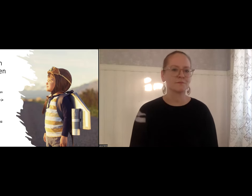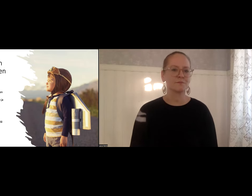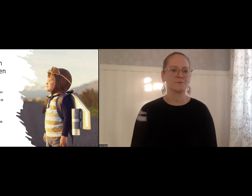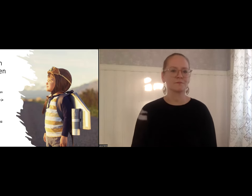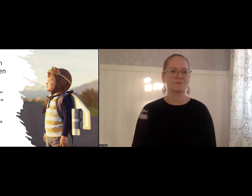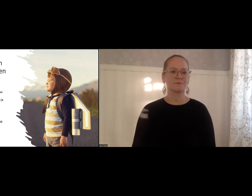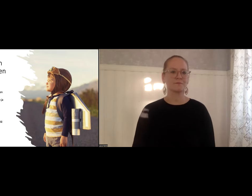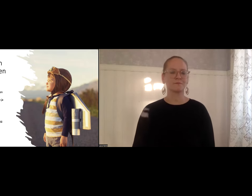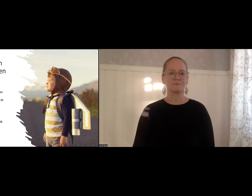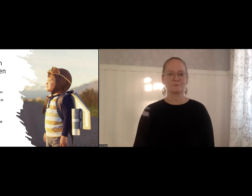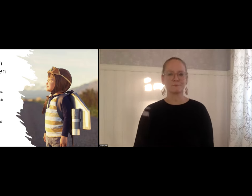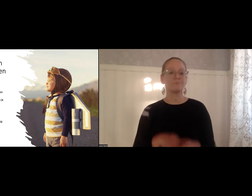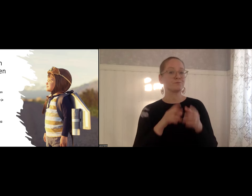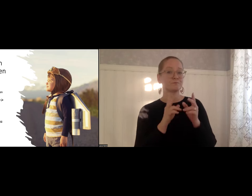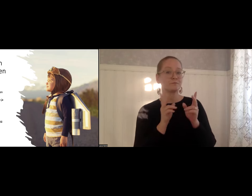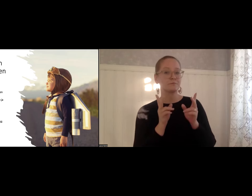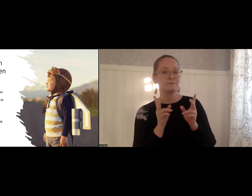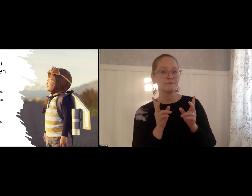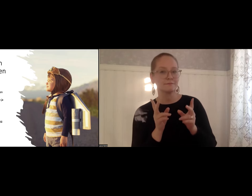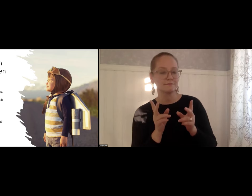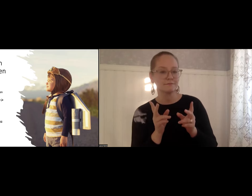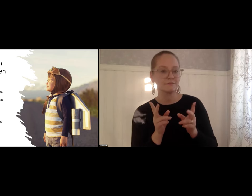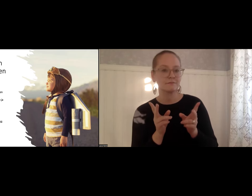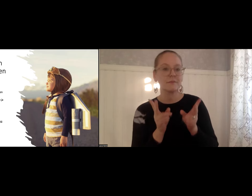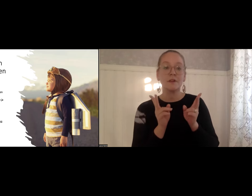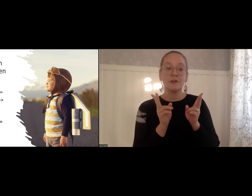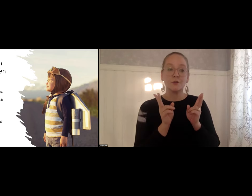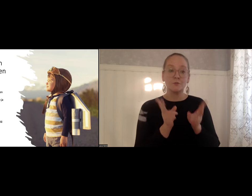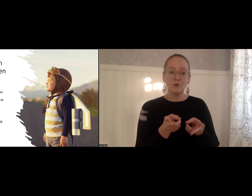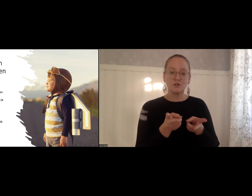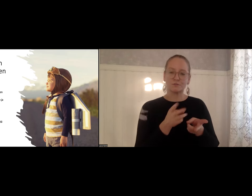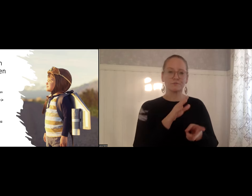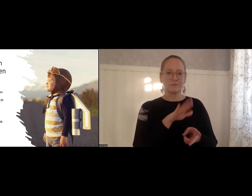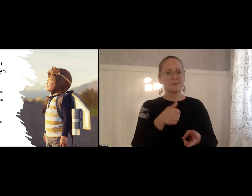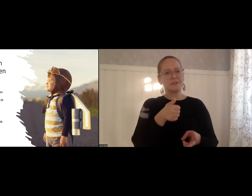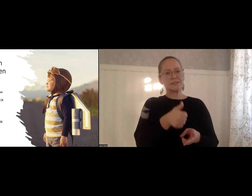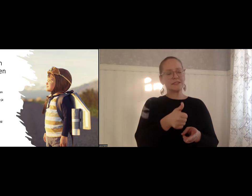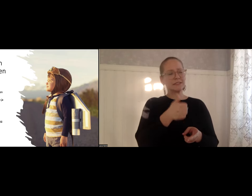minun kielessäni ja tuossa kielessä, niin se lisää sitä tietoisuutta.